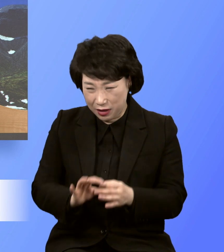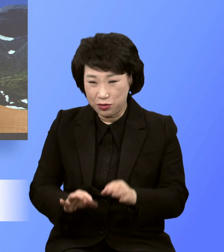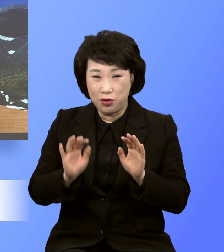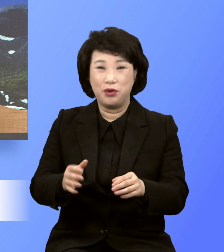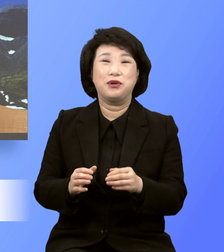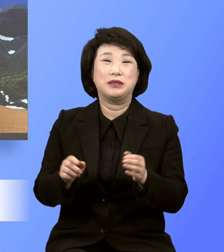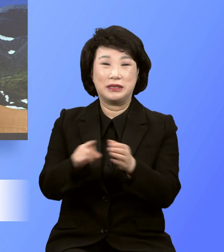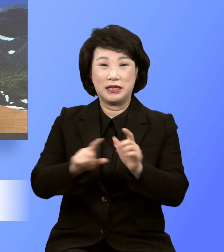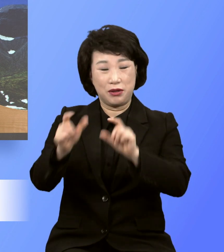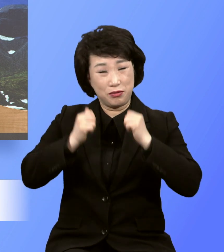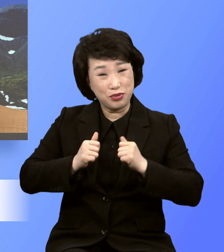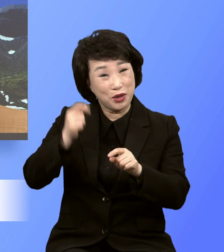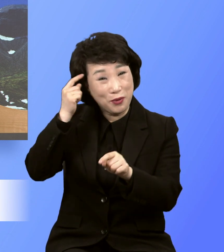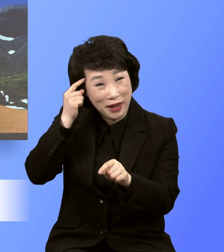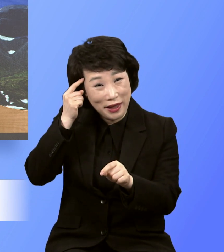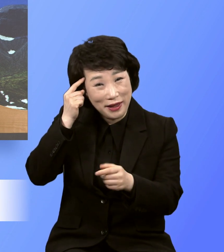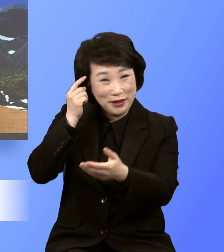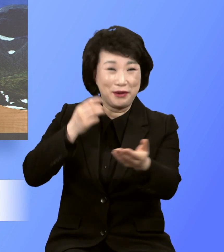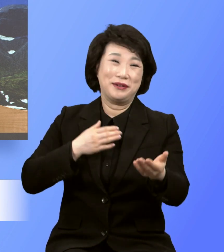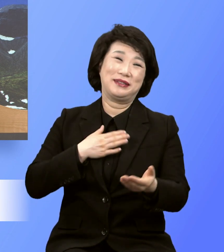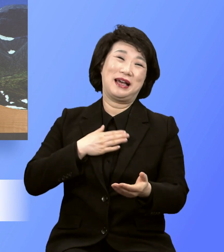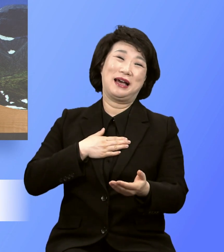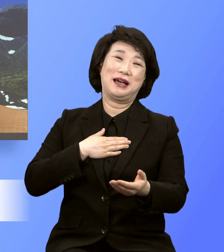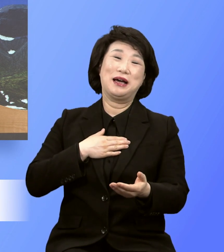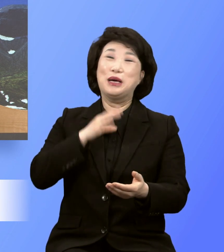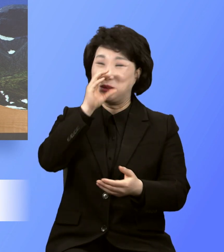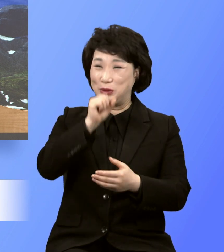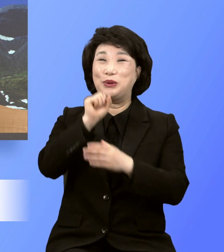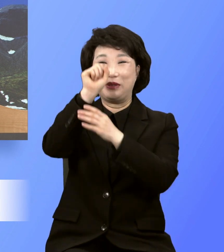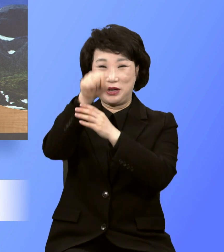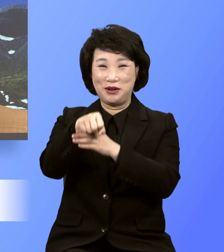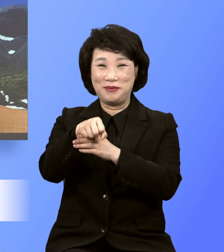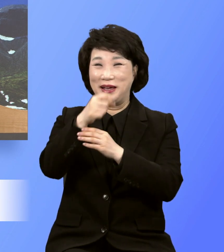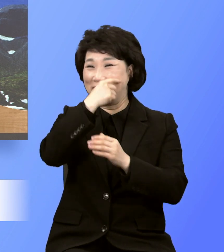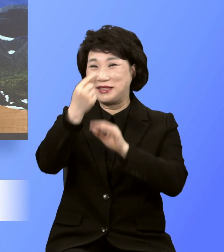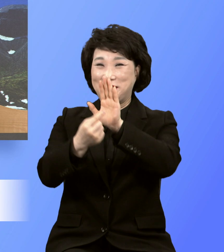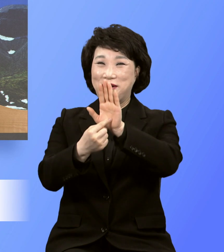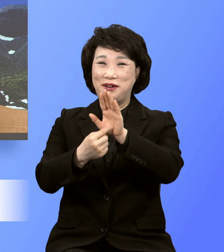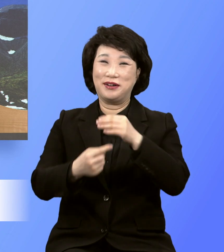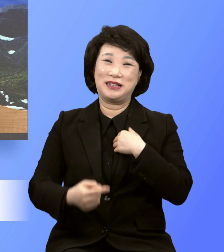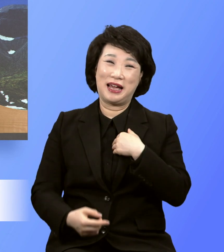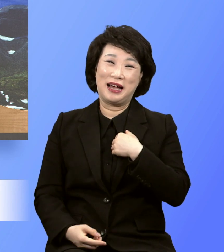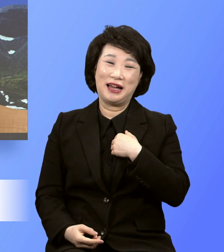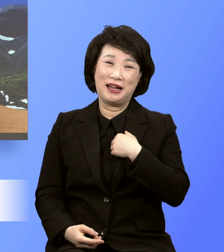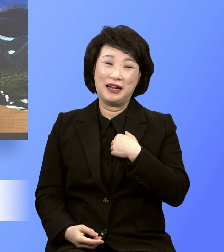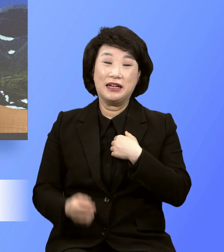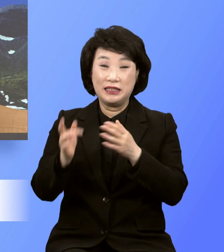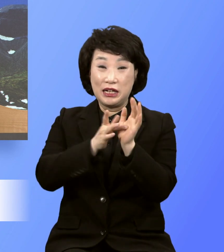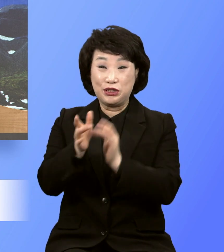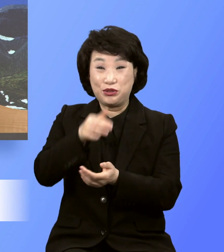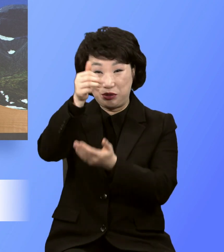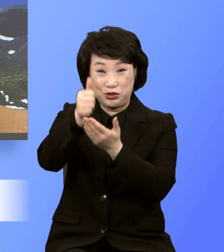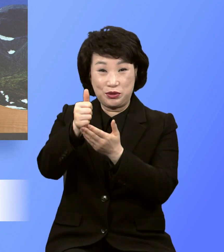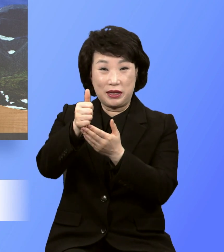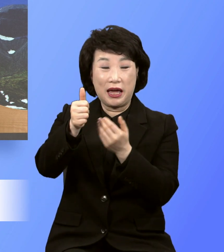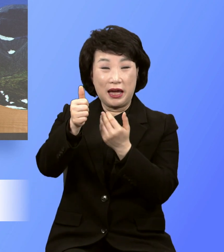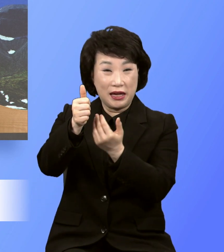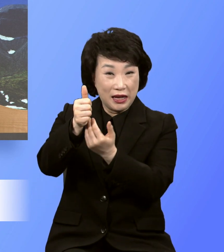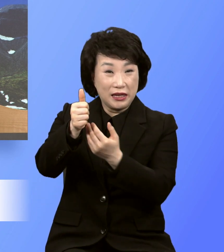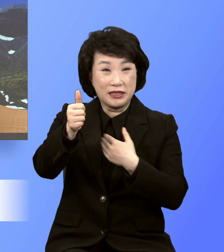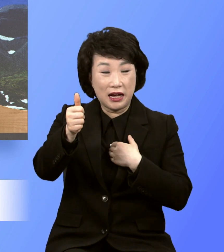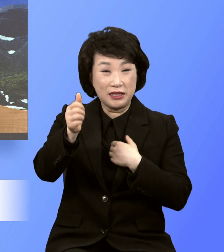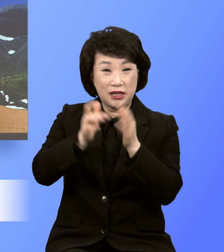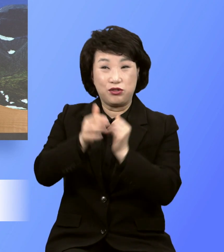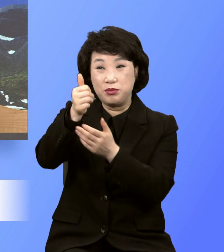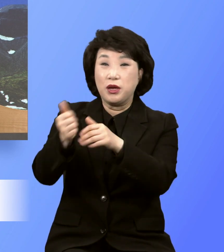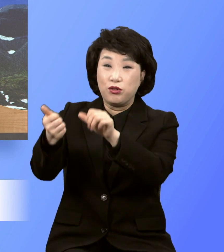신앙생활하고 있느냐? 이게 뭐냐? 내게 좋은 열매가 있다는 증거. 이것은 예수 그리스도 앞에